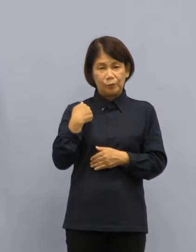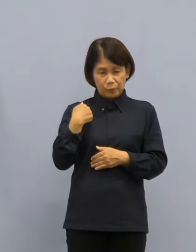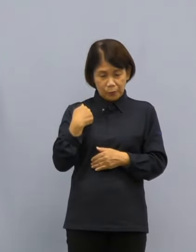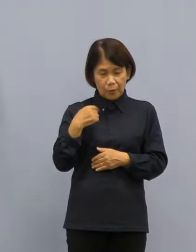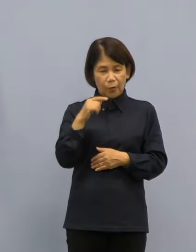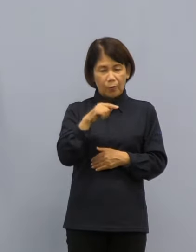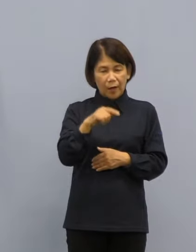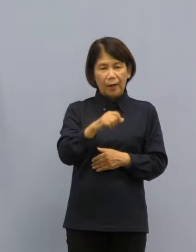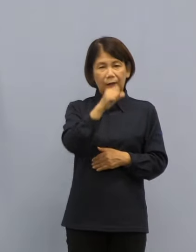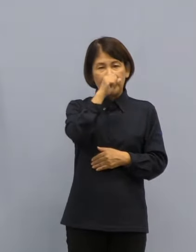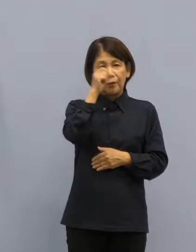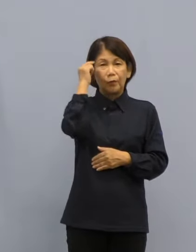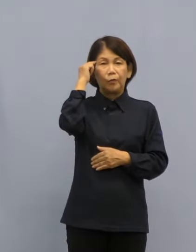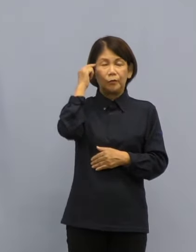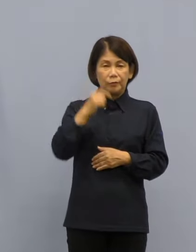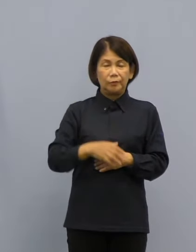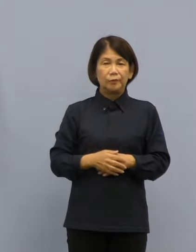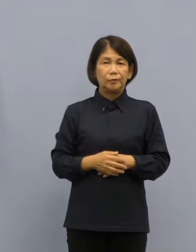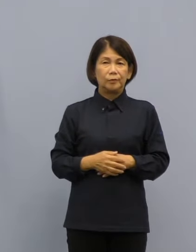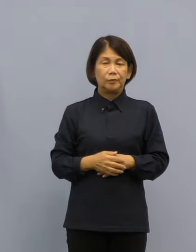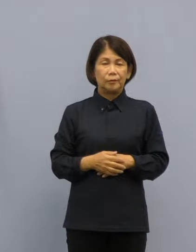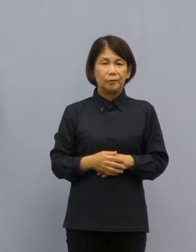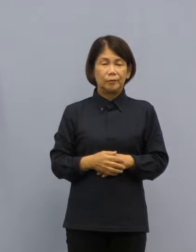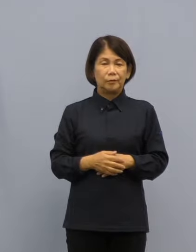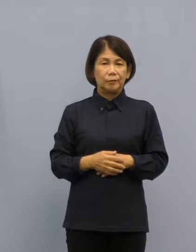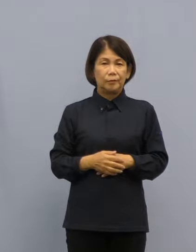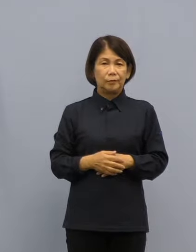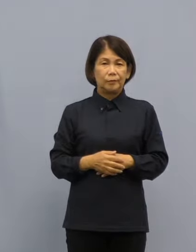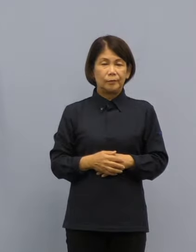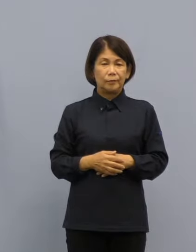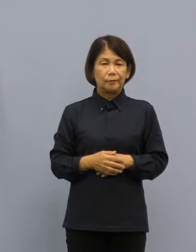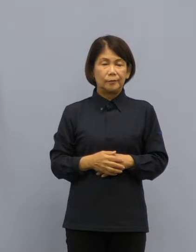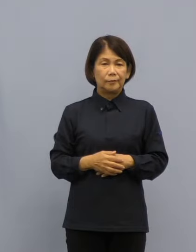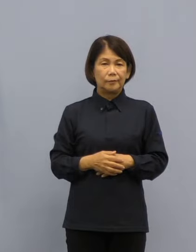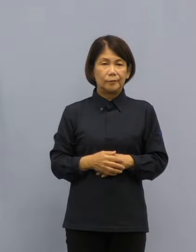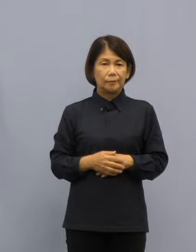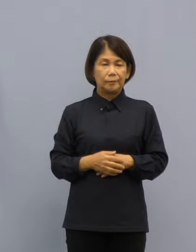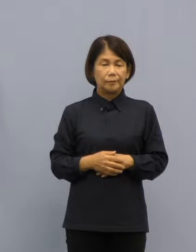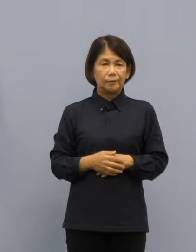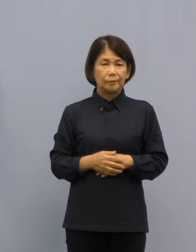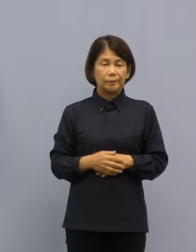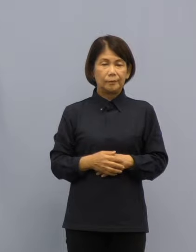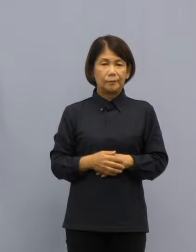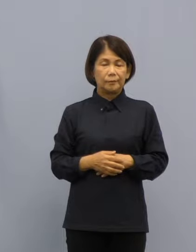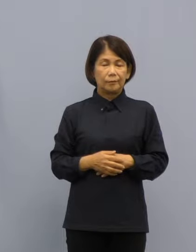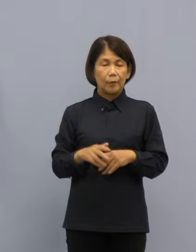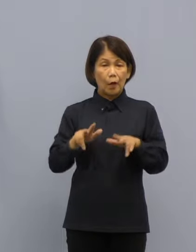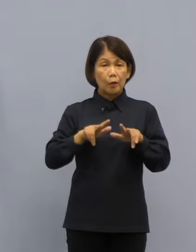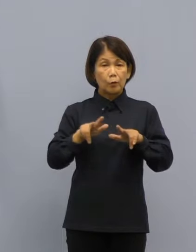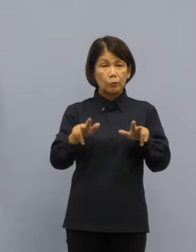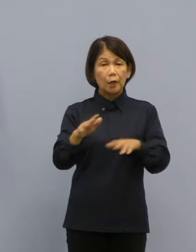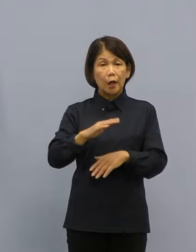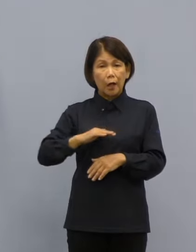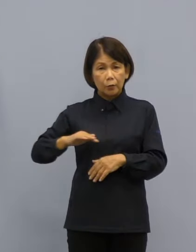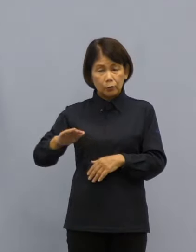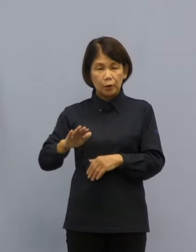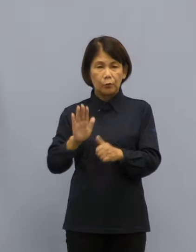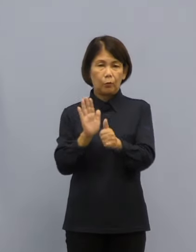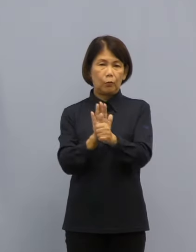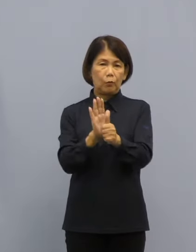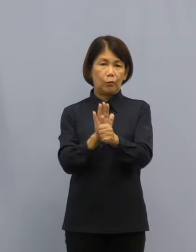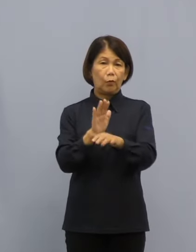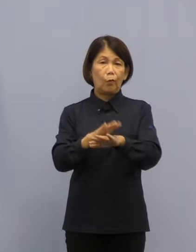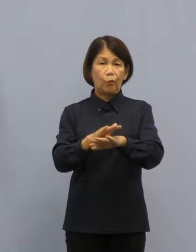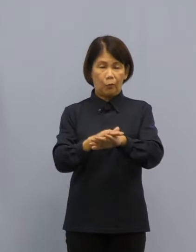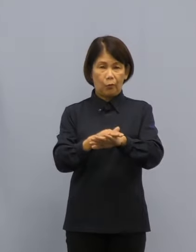と思います。 同じトピックでもう一つだけお願いします。 はい、 行政側としての後押しの仕方なんですけれ